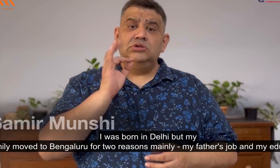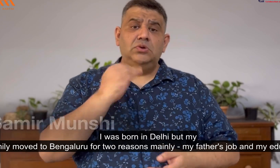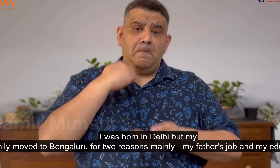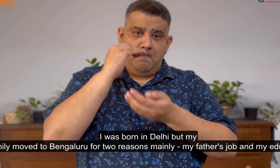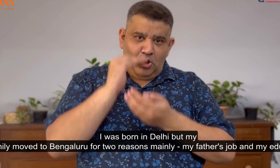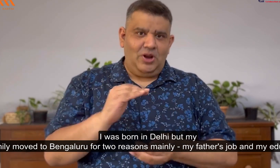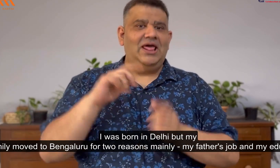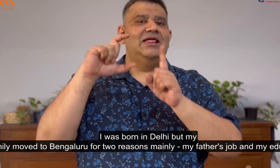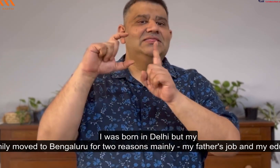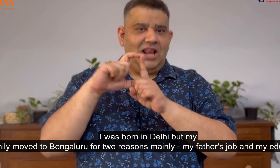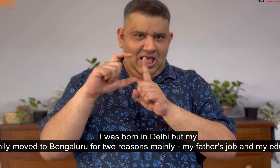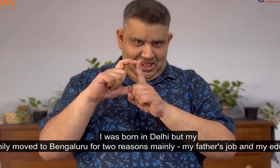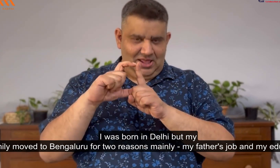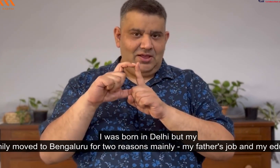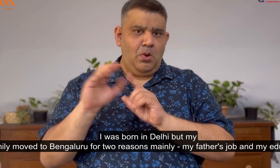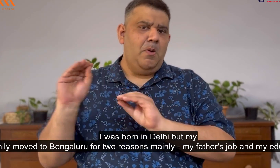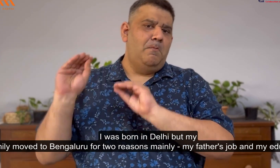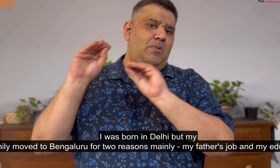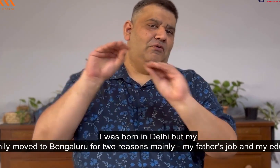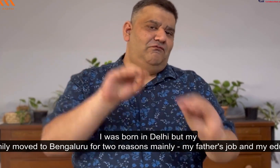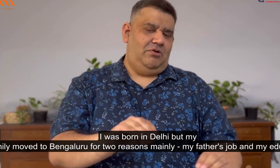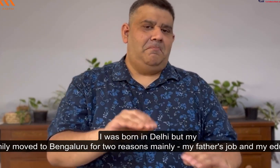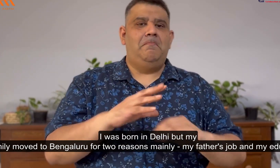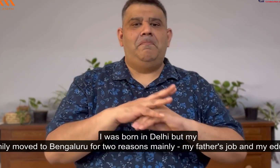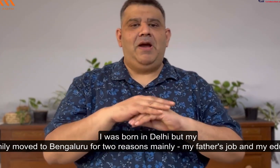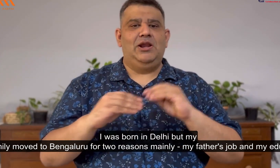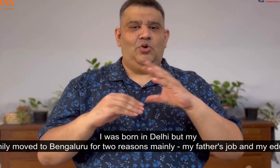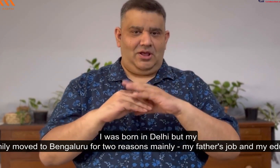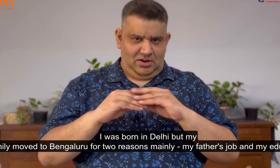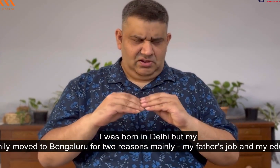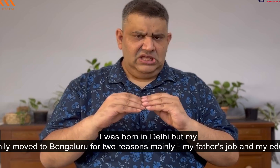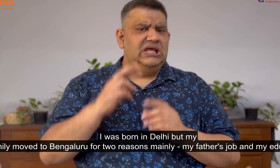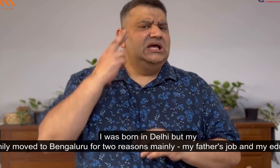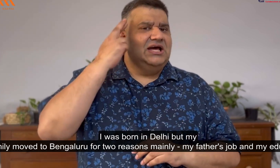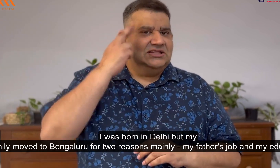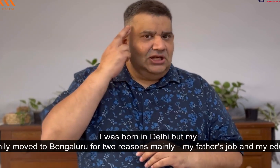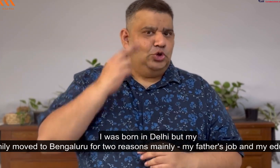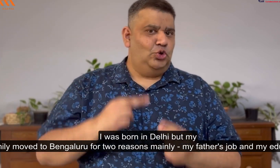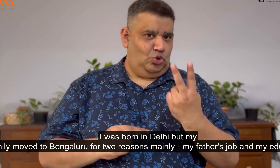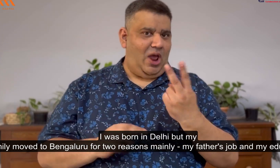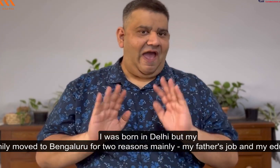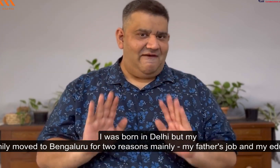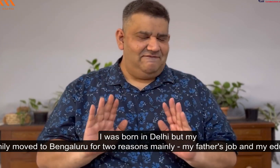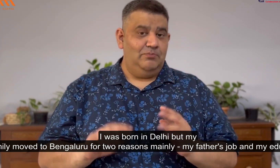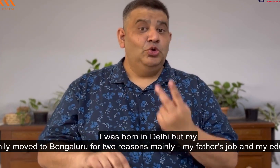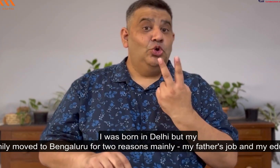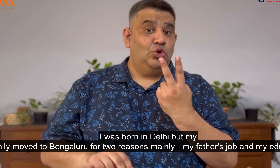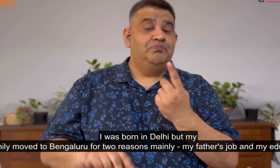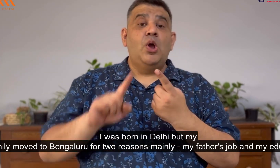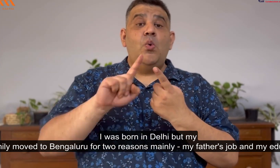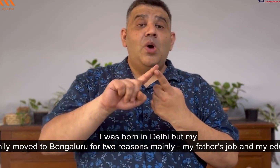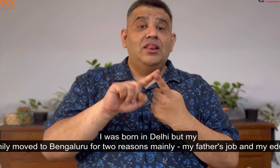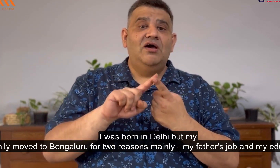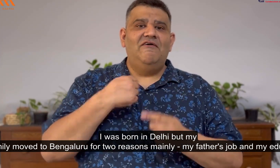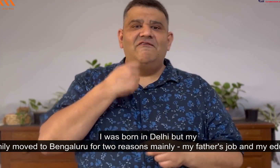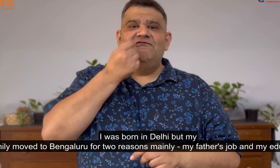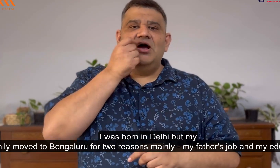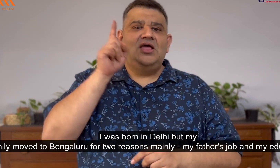मेरा जन्म दिल्ली में हुआ था, लेकिन मेरे परिवार 2 कारणों से बेंगलुरु चले आए। मेरे पिता की नौकरी और